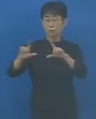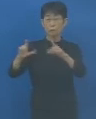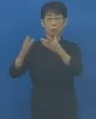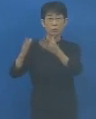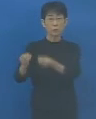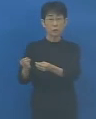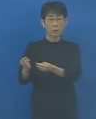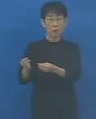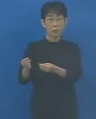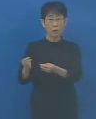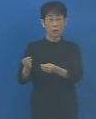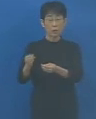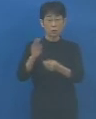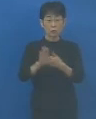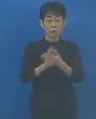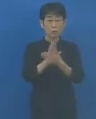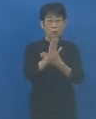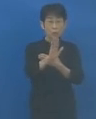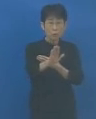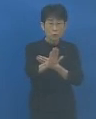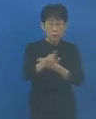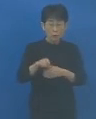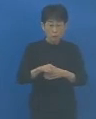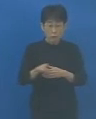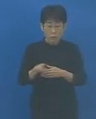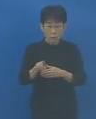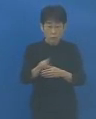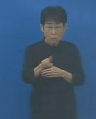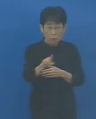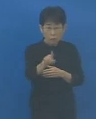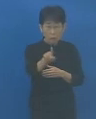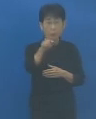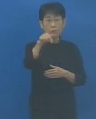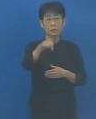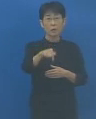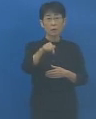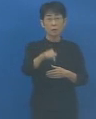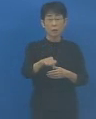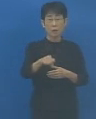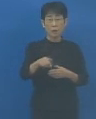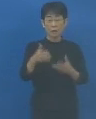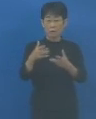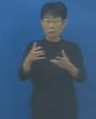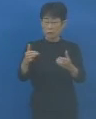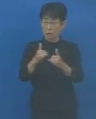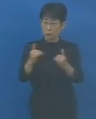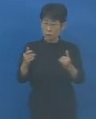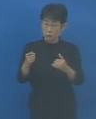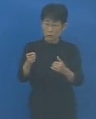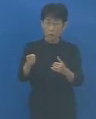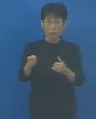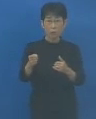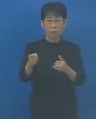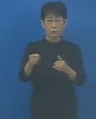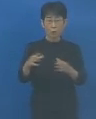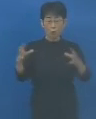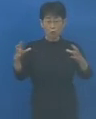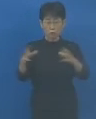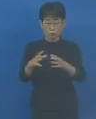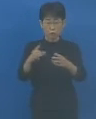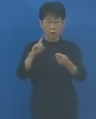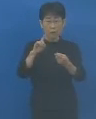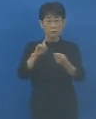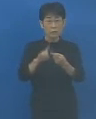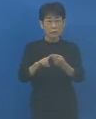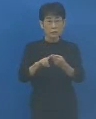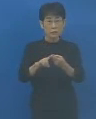が、その後感染経路を追う中で相当程度の規模の集団的な感染が